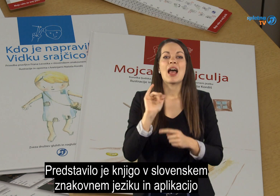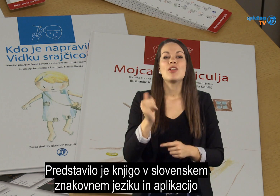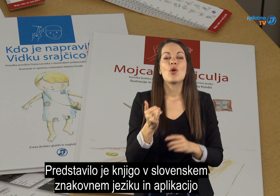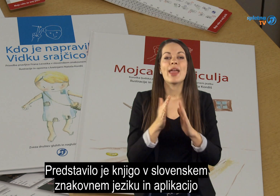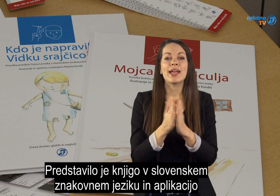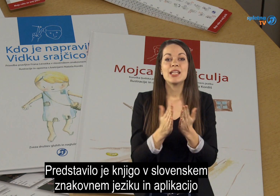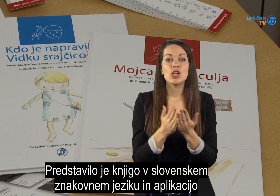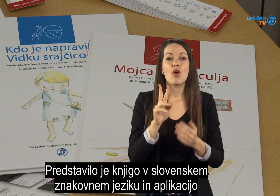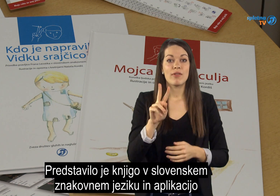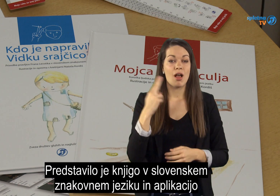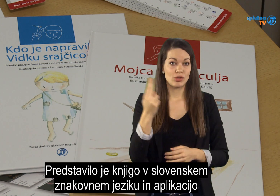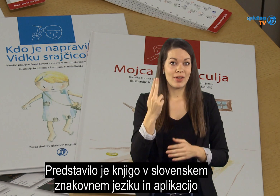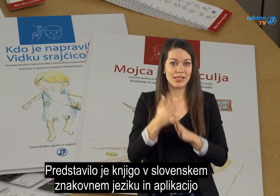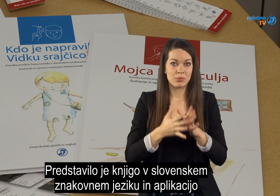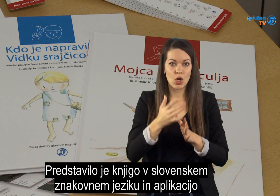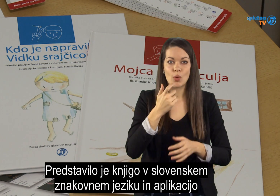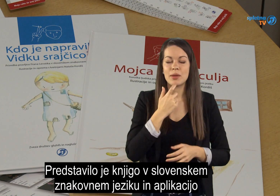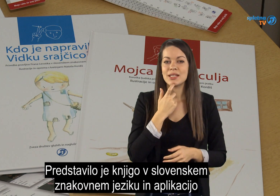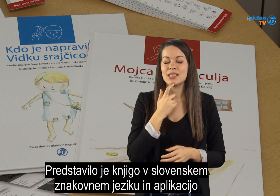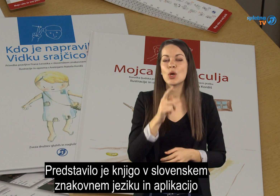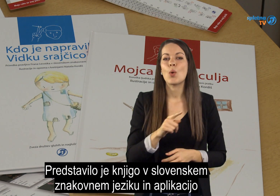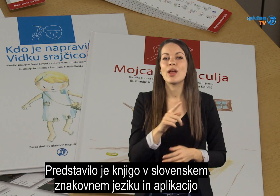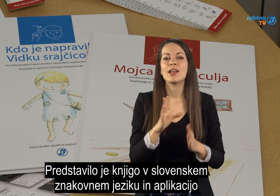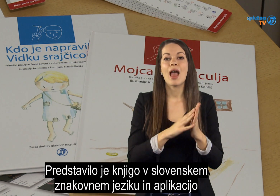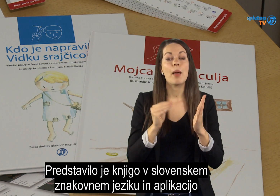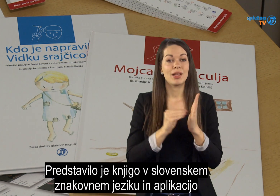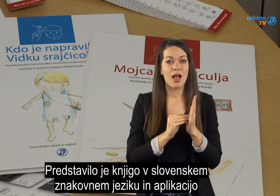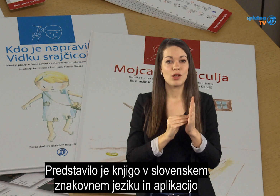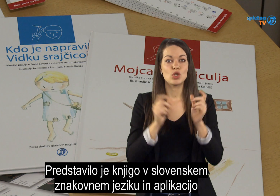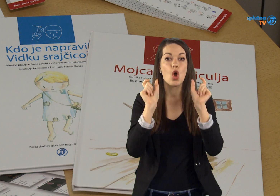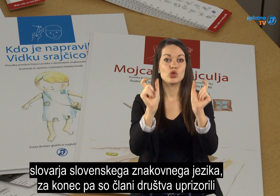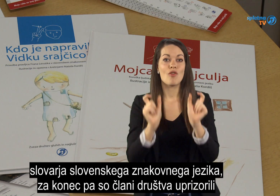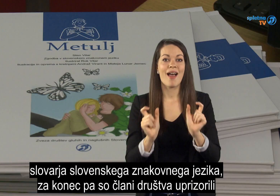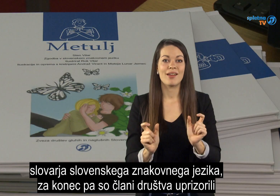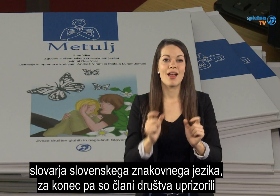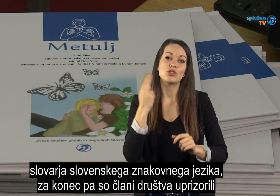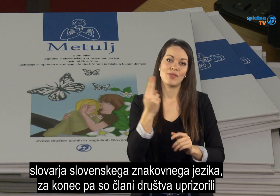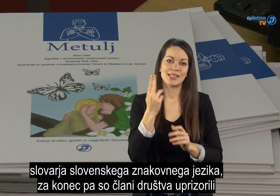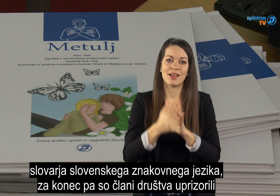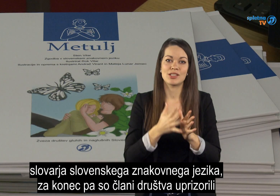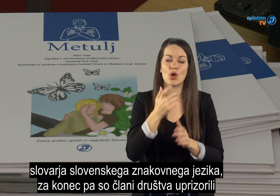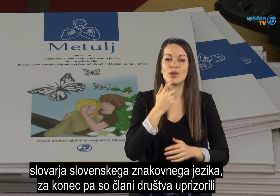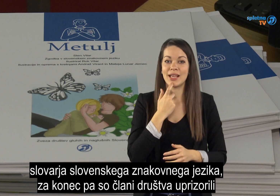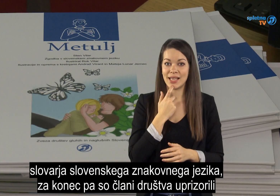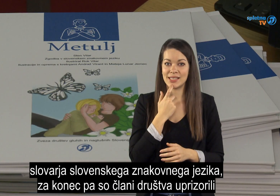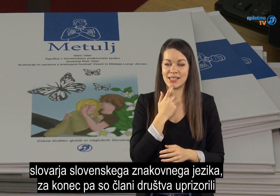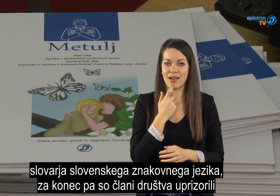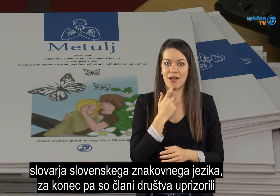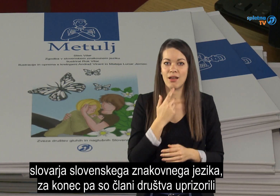Predstavilo je knjigo v slovenskem znakovnem jeziku in aplikacijo slovarja slovenskega znakovnega jezika. Za konec pa so